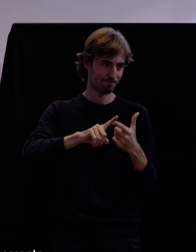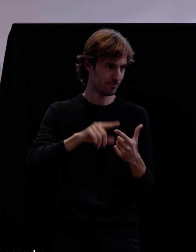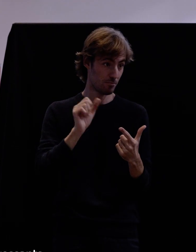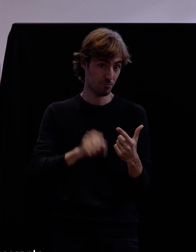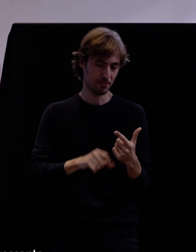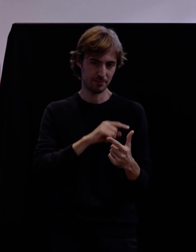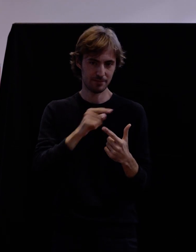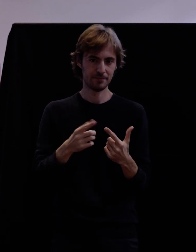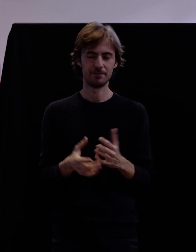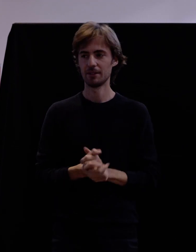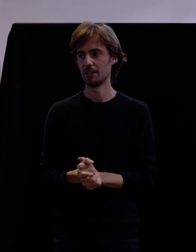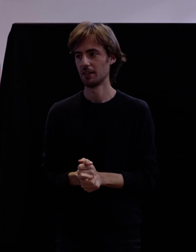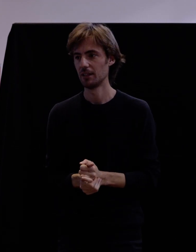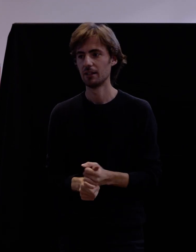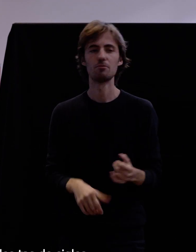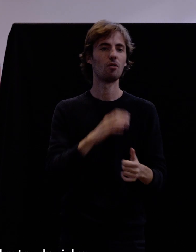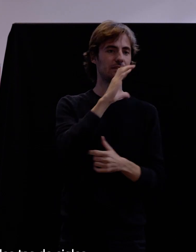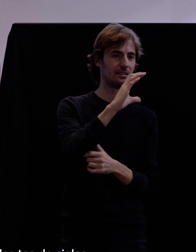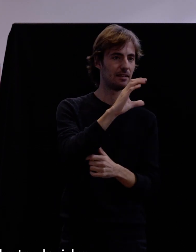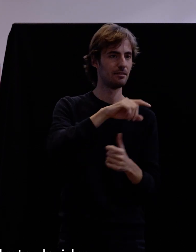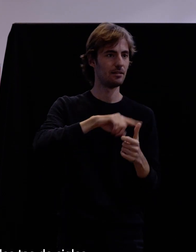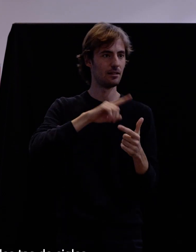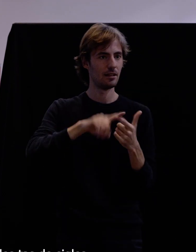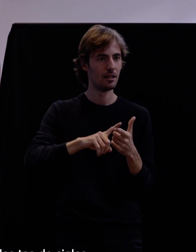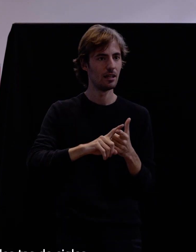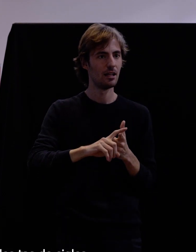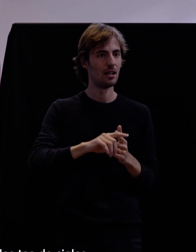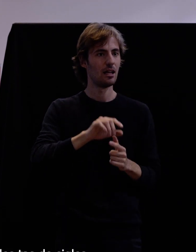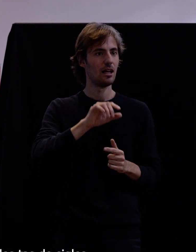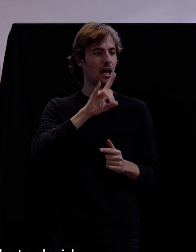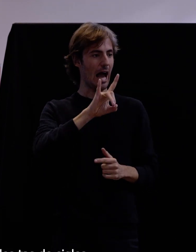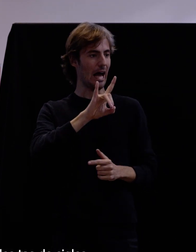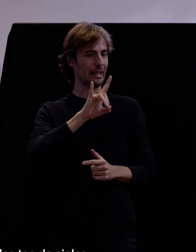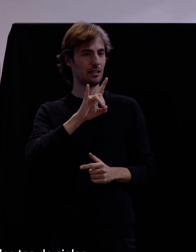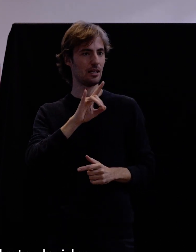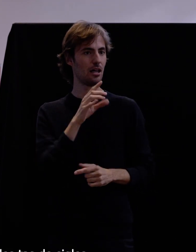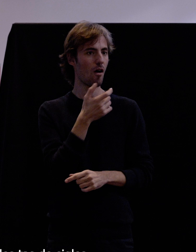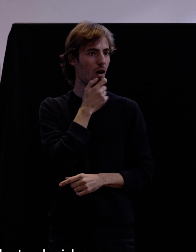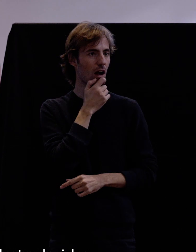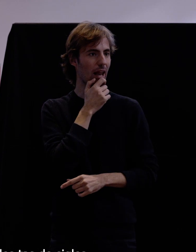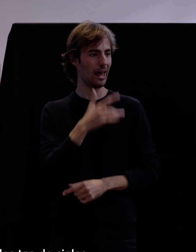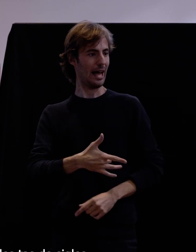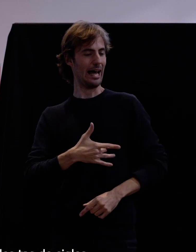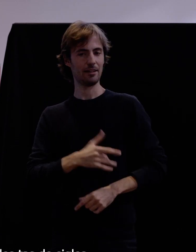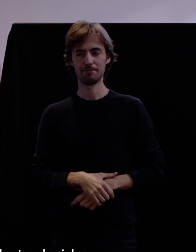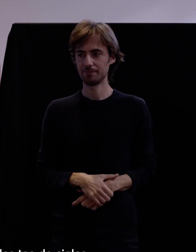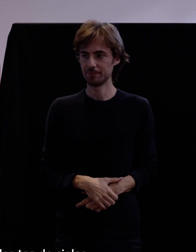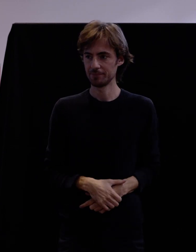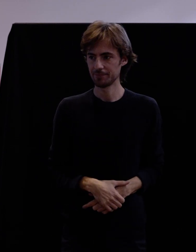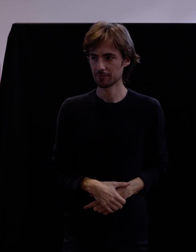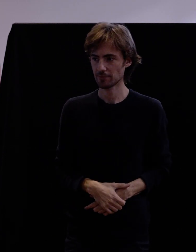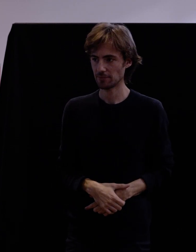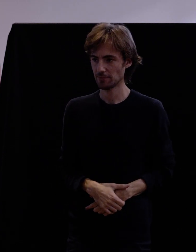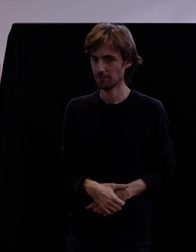vue fonctionnel. Ça, c'est pour le C. Pour le HART, il y a des tas de sigles pour les anomalies